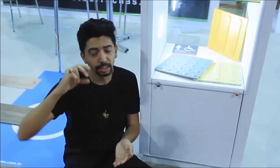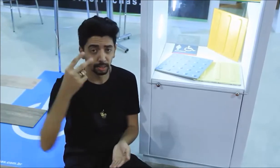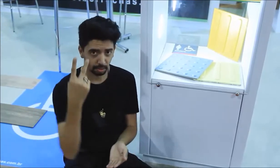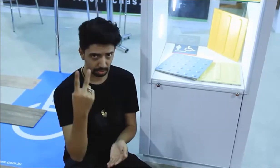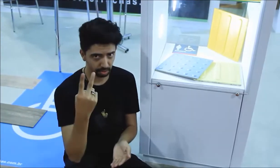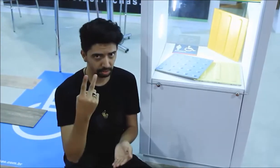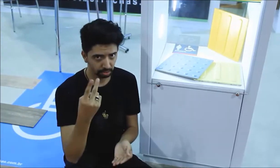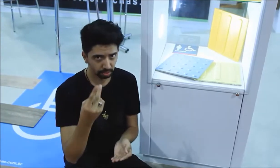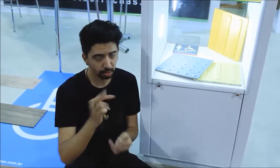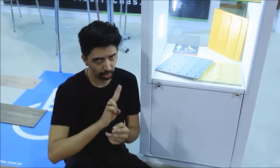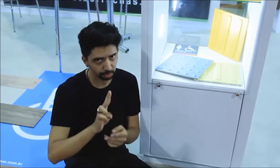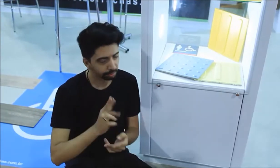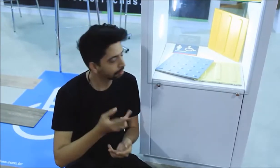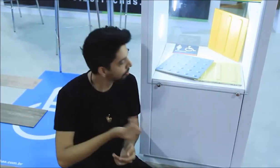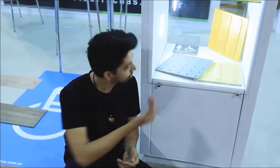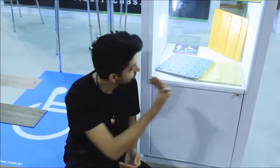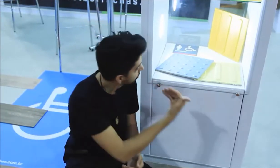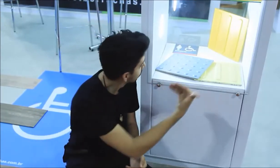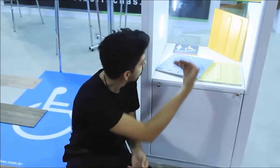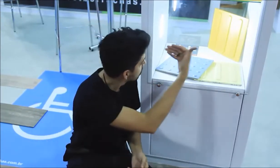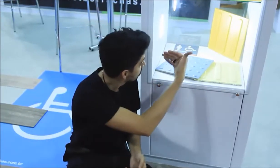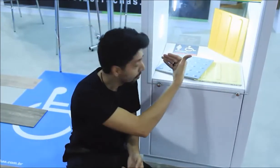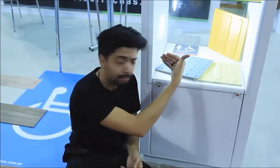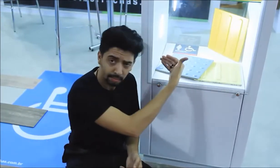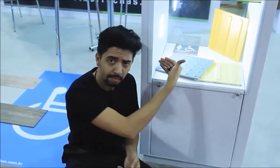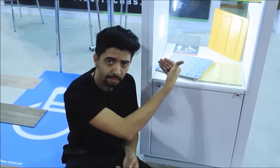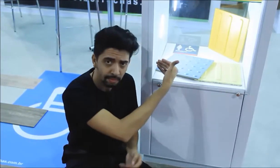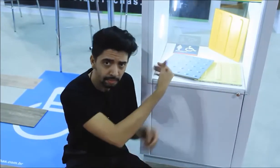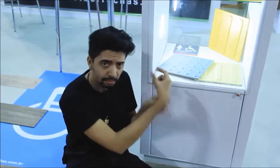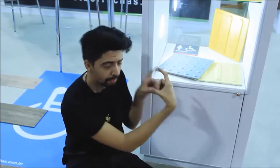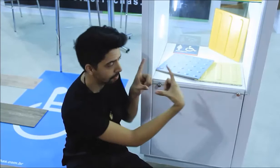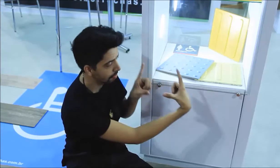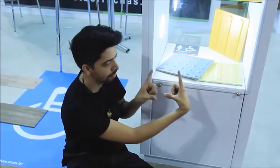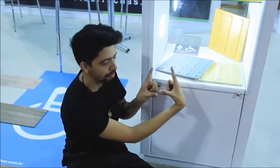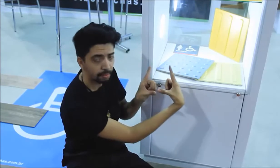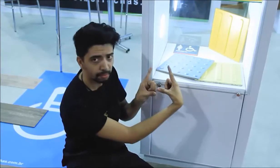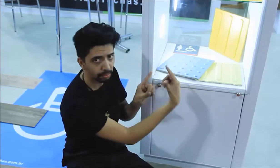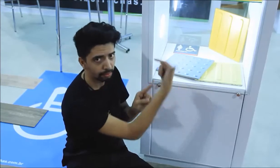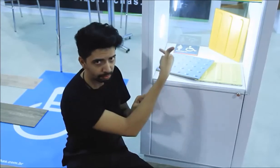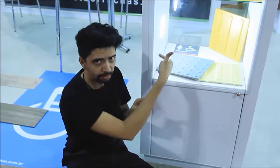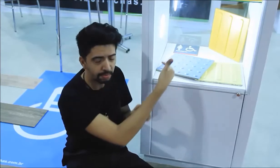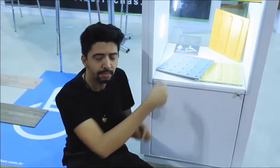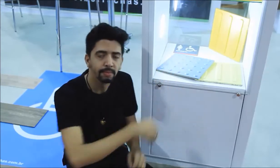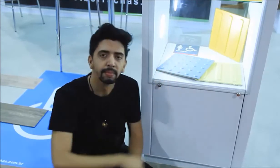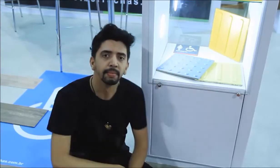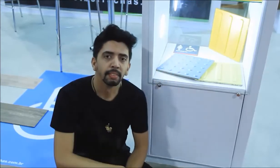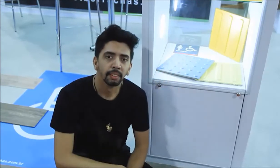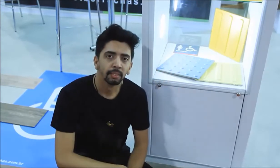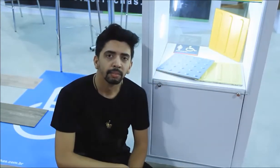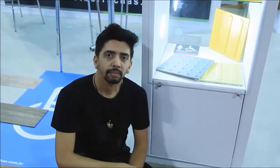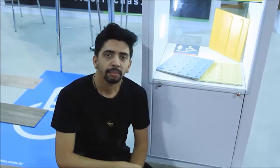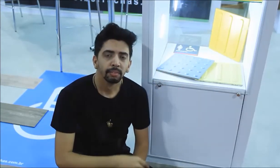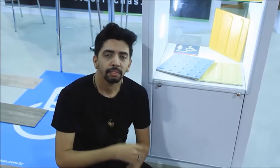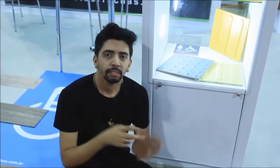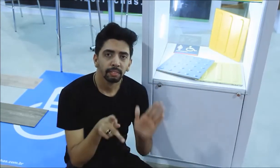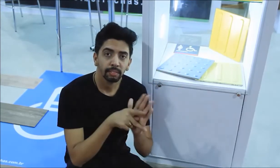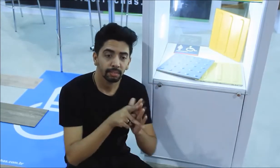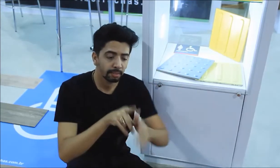Logo atrás, na nossa parte direita, nós temos as placas para